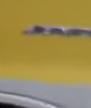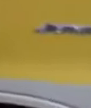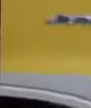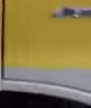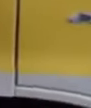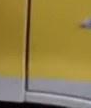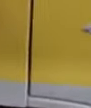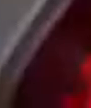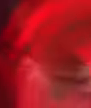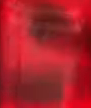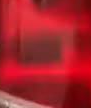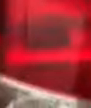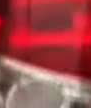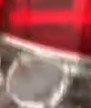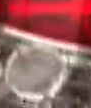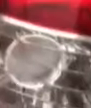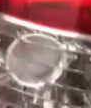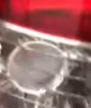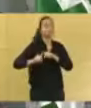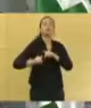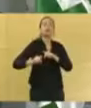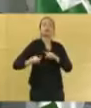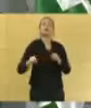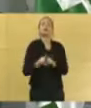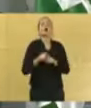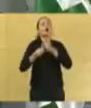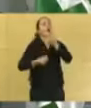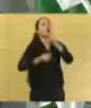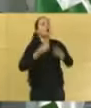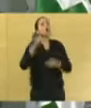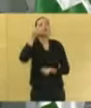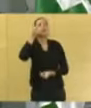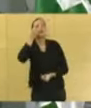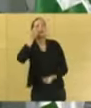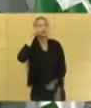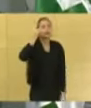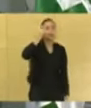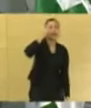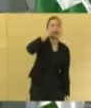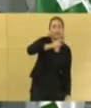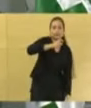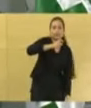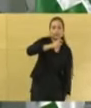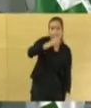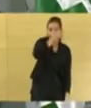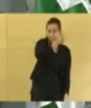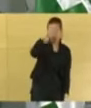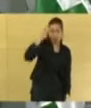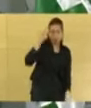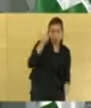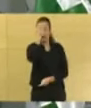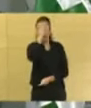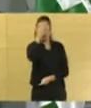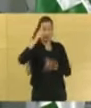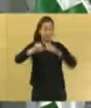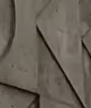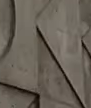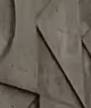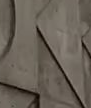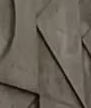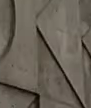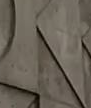esse é o segundo aumento na gestão Joaquim Silva e Luna que assumiu a presidência da Petrobras no mês de abril